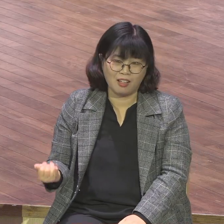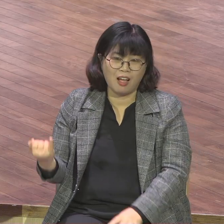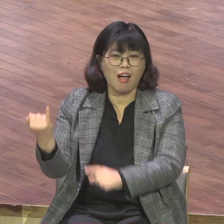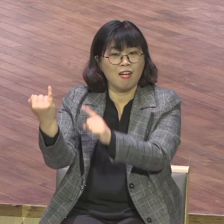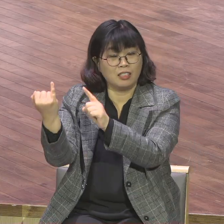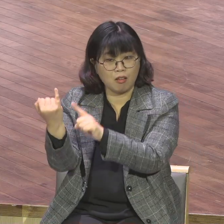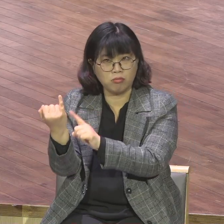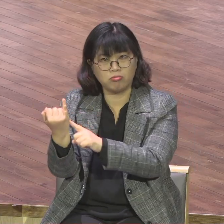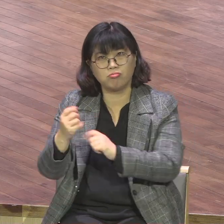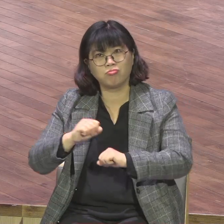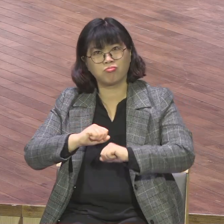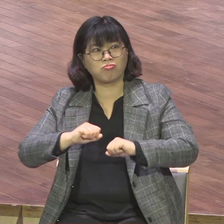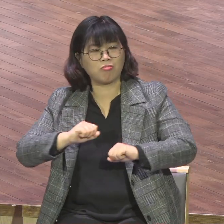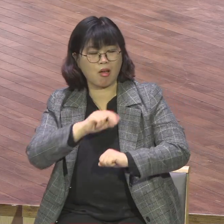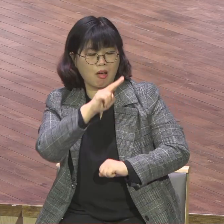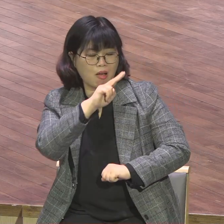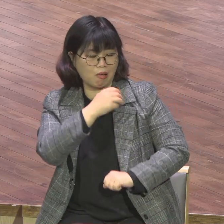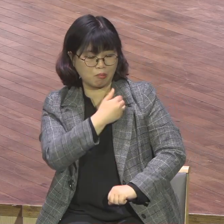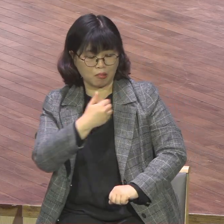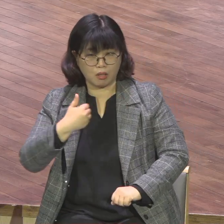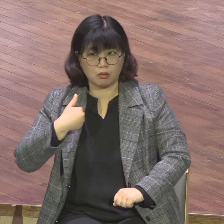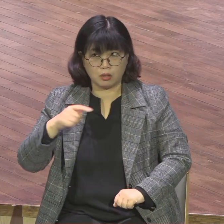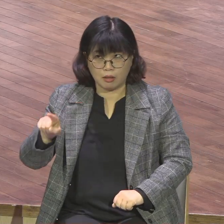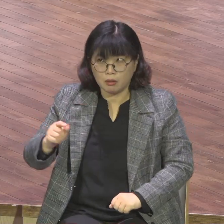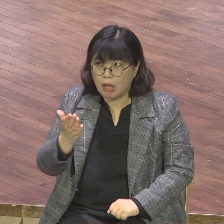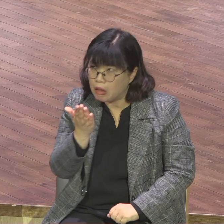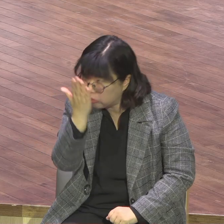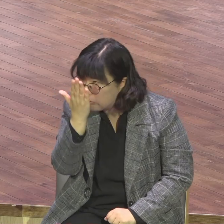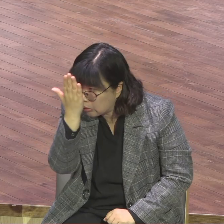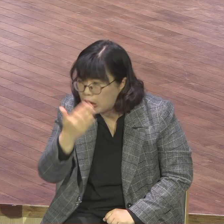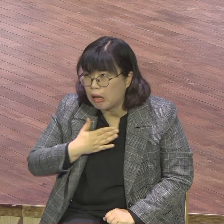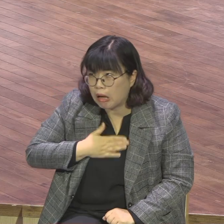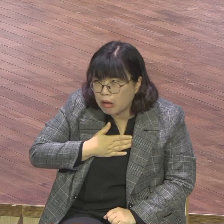이 다른 거를 내가 발견한 하기를 수십 년 걸렸다고.